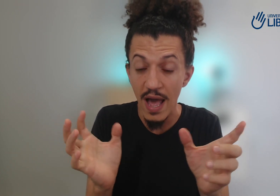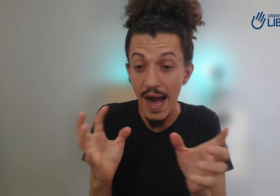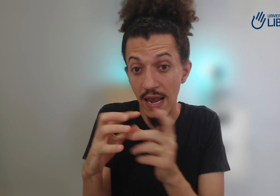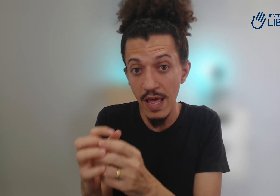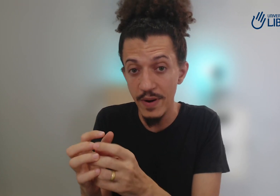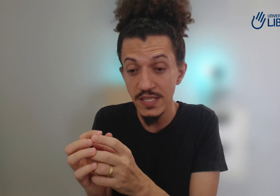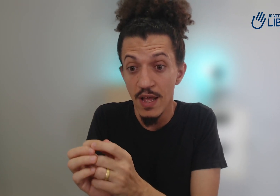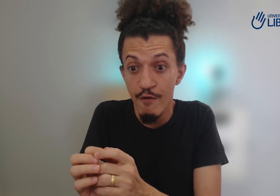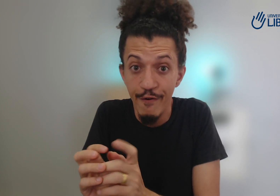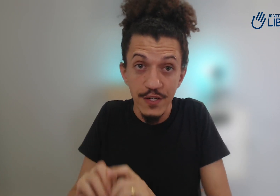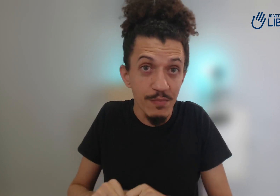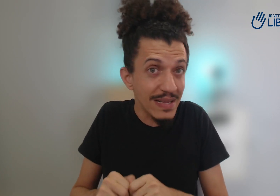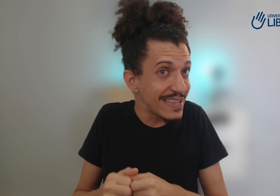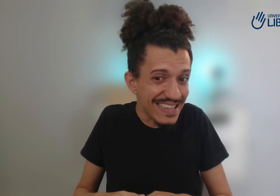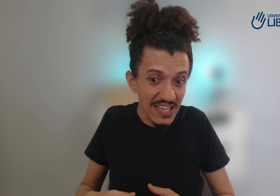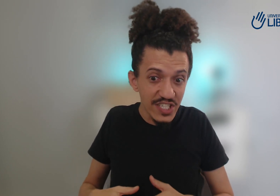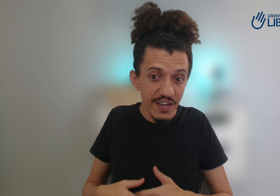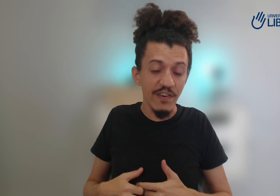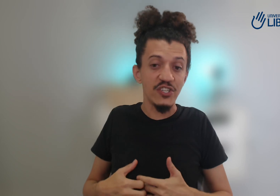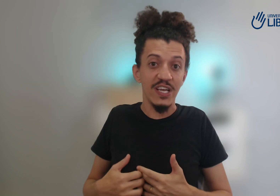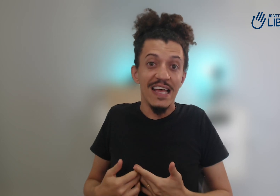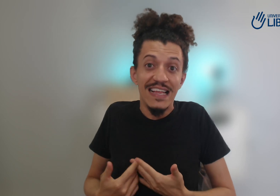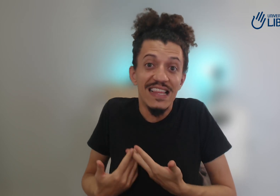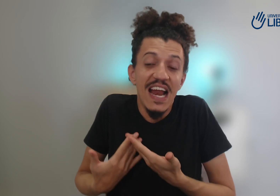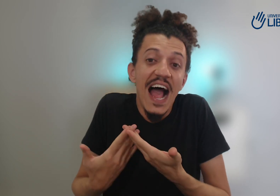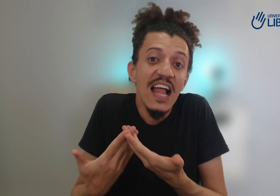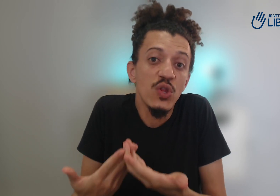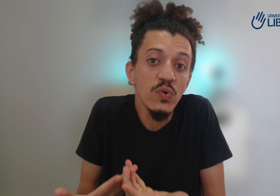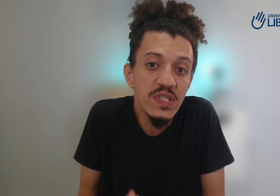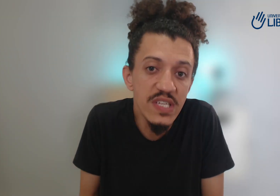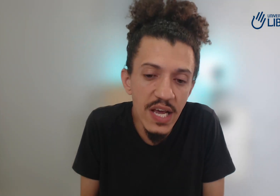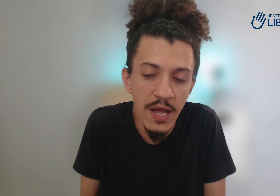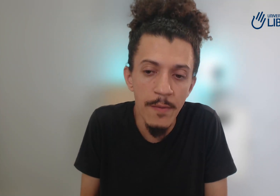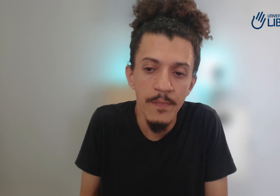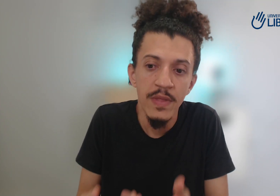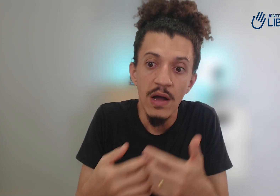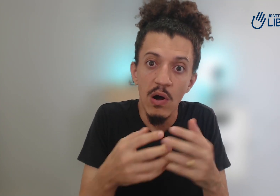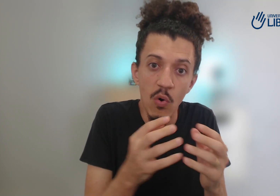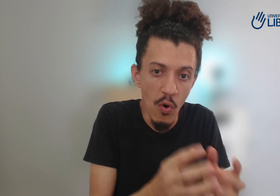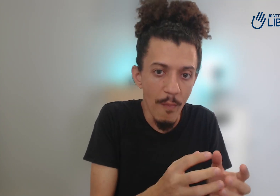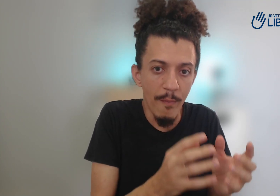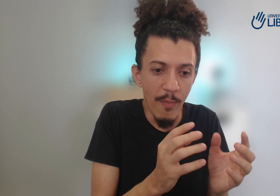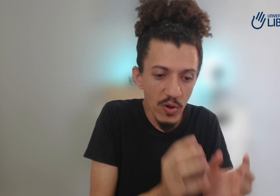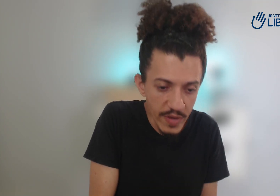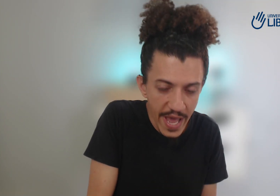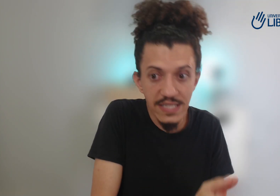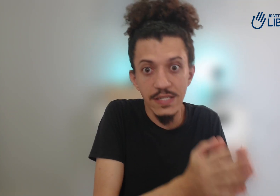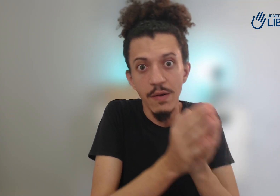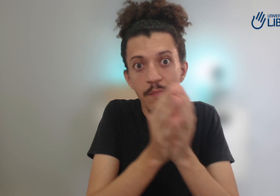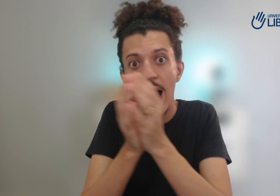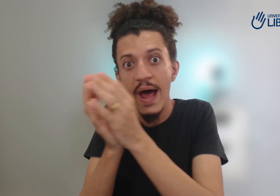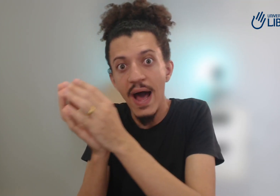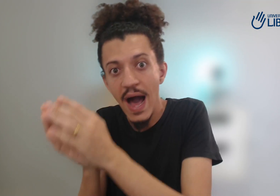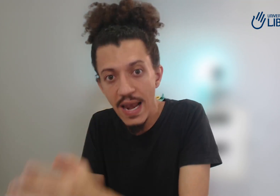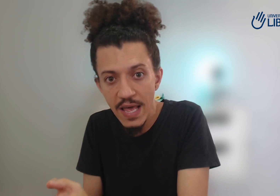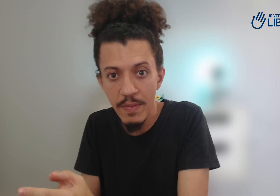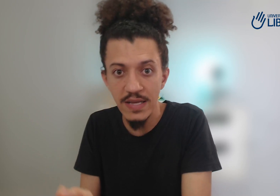a Libras fosse uma tentativa de traduzir o português para a Libras,